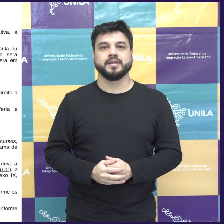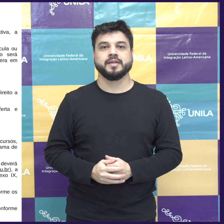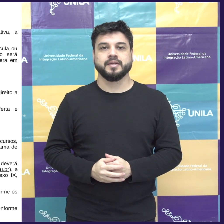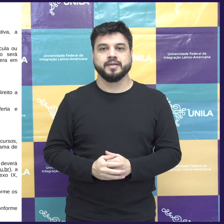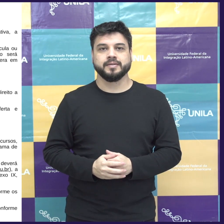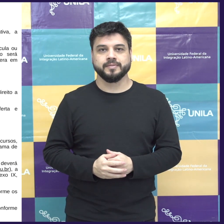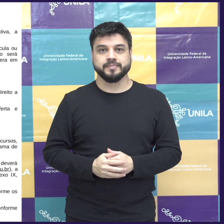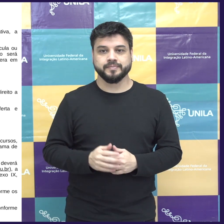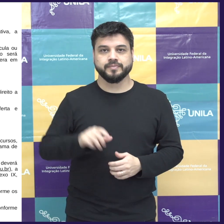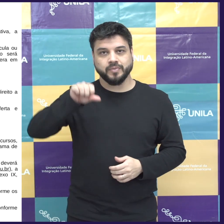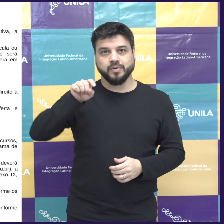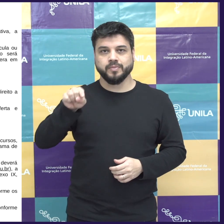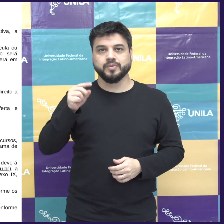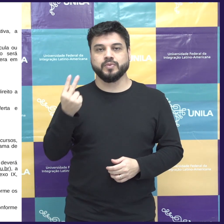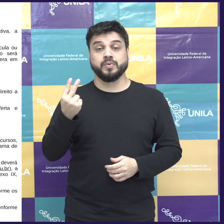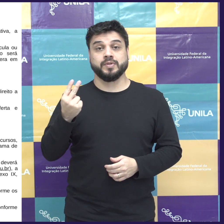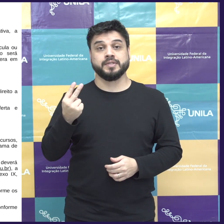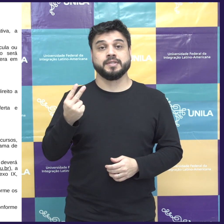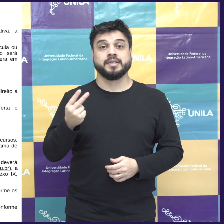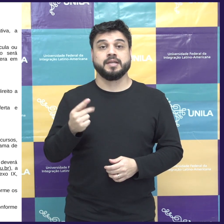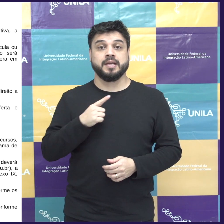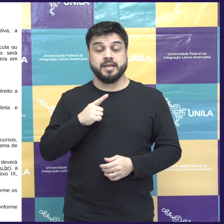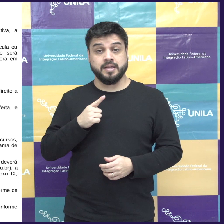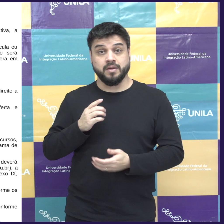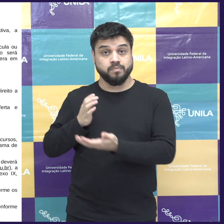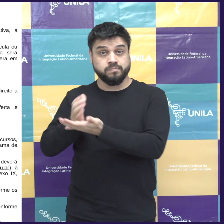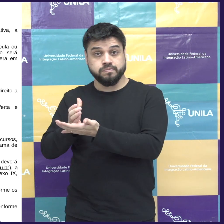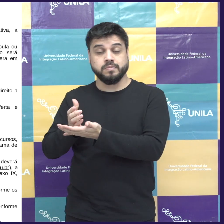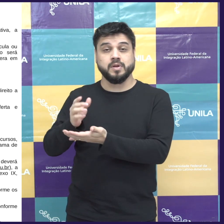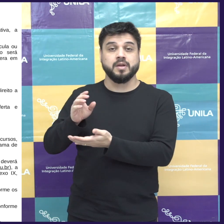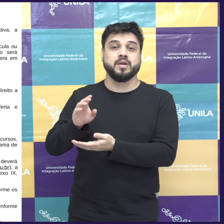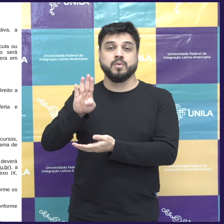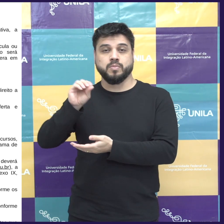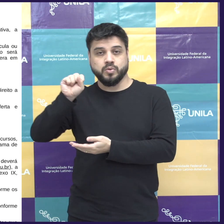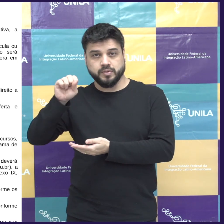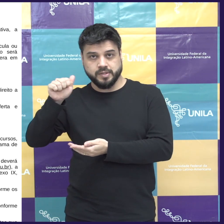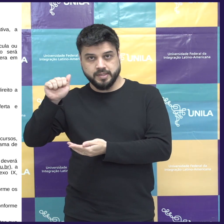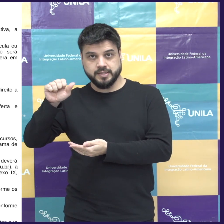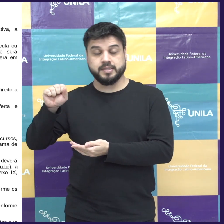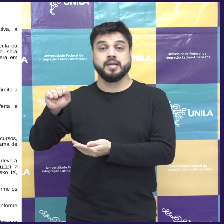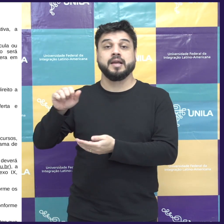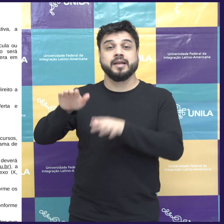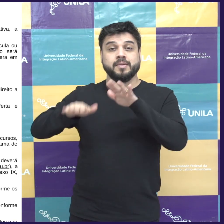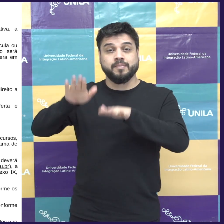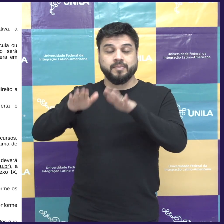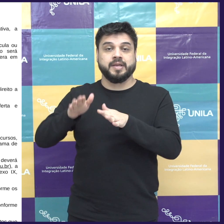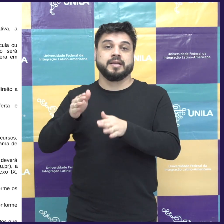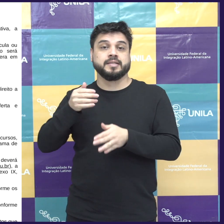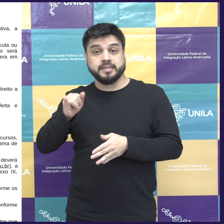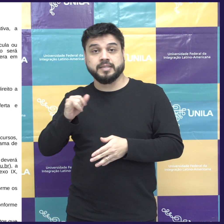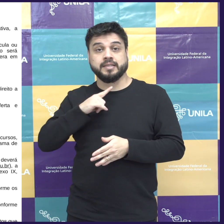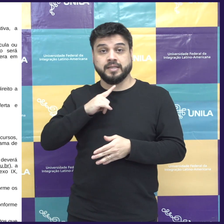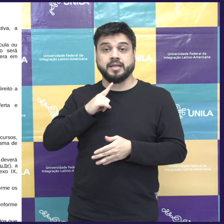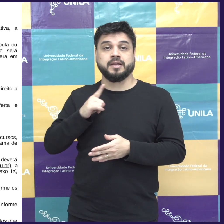9.2. O recebimento de bolsas e benefícios também dependerá da oferta e disponibilidade orçamentária das agências e